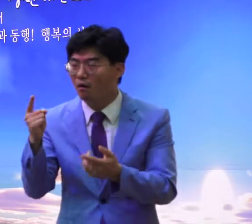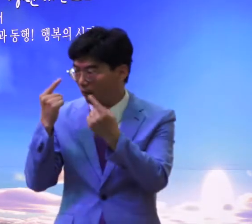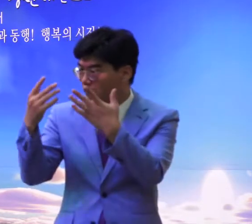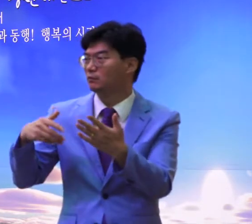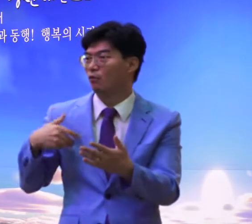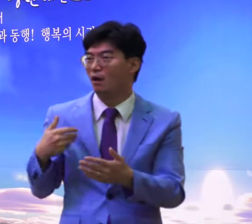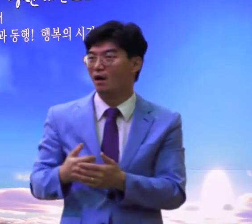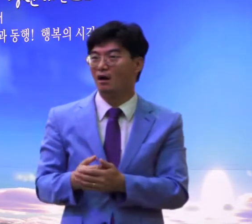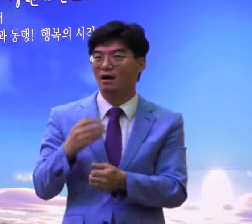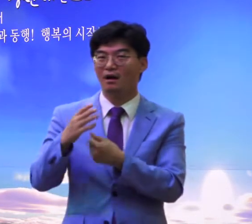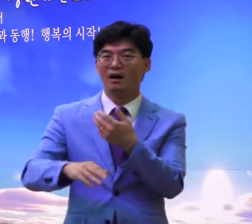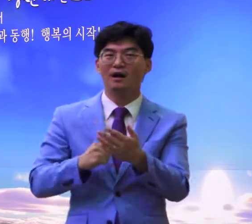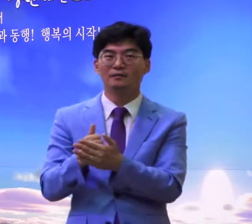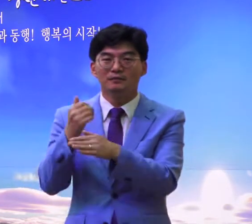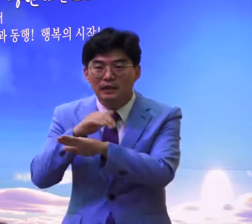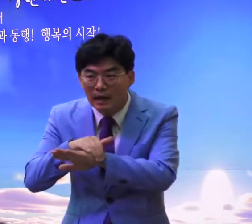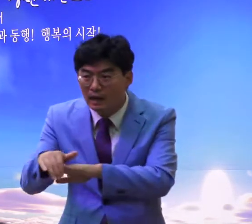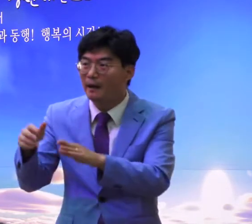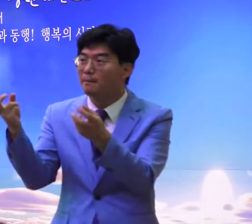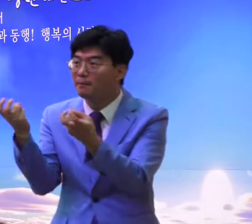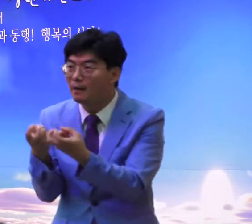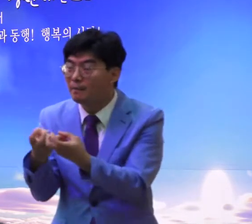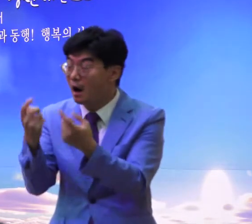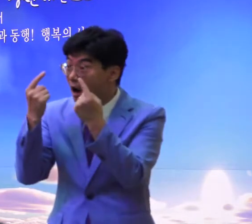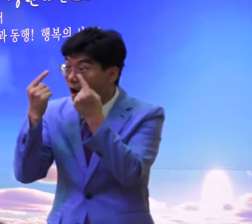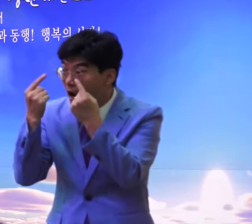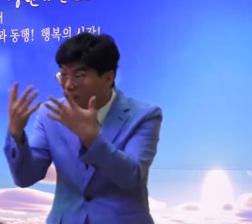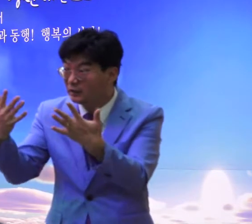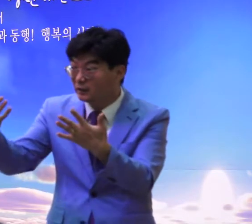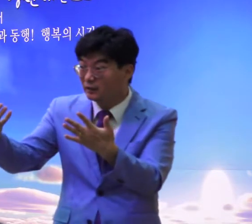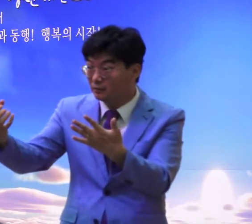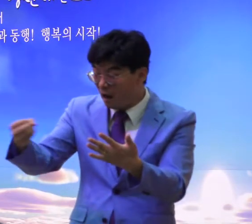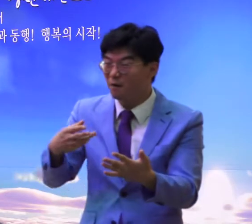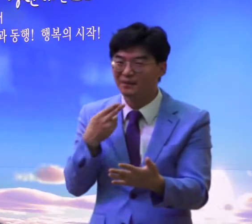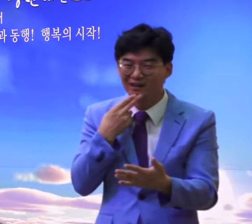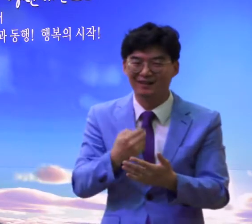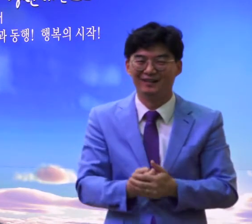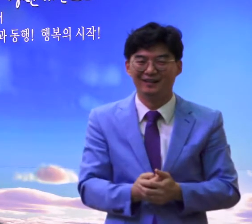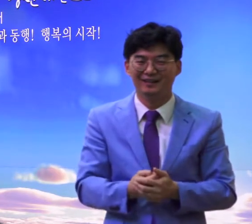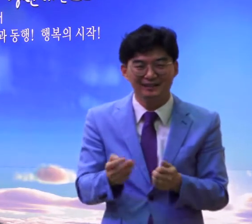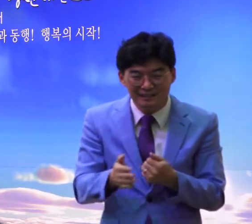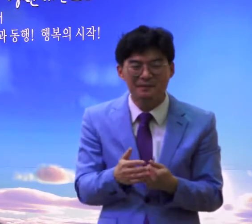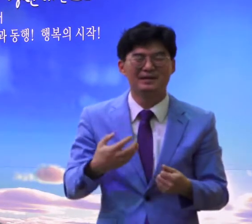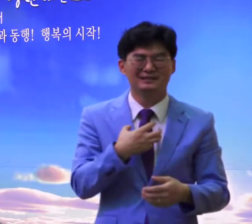확고한 믿음이 없기 때문에 우리의 삶에 불안이 있고 우리 삶에 두려움이